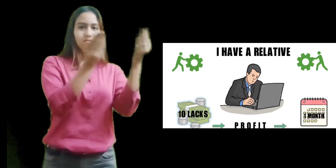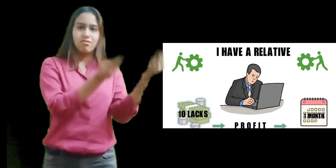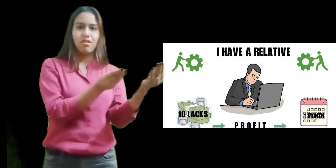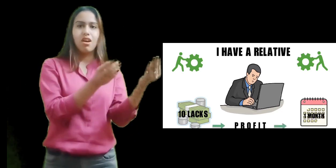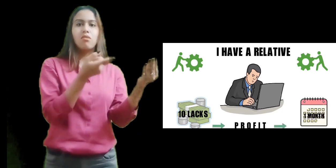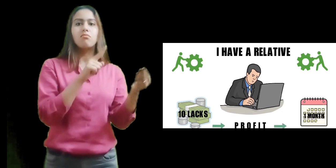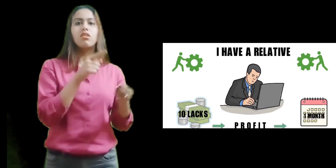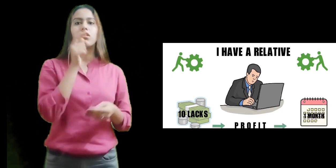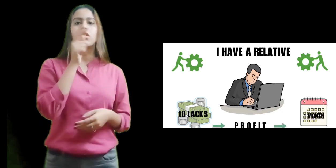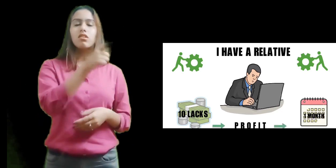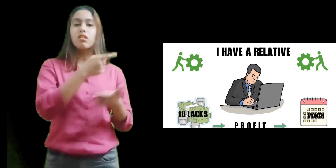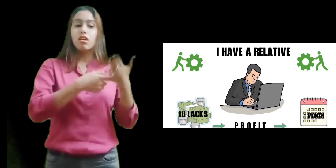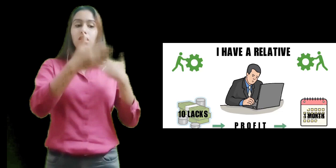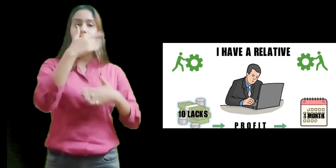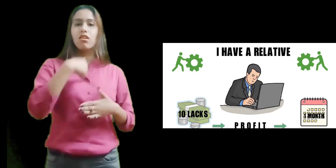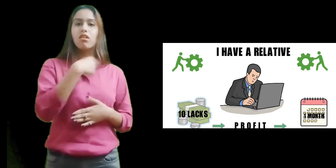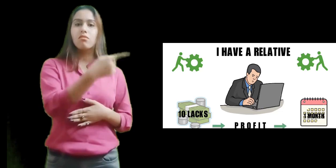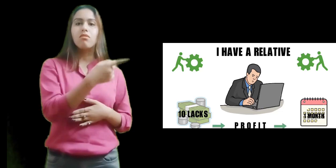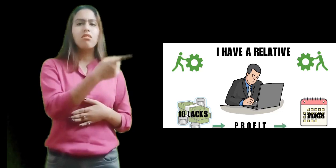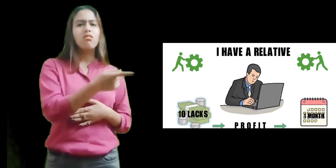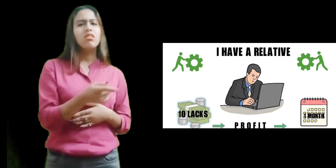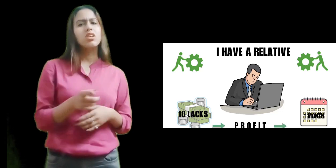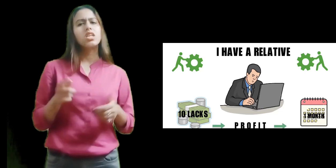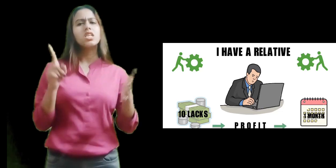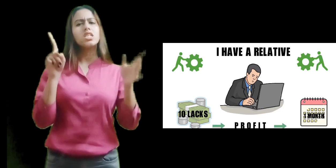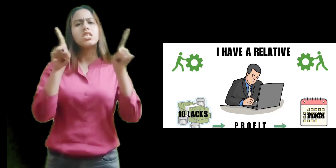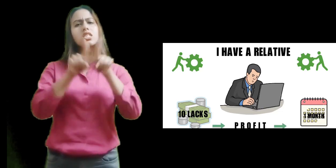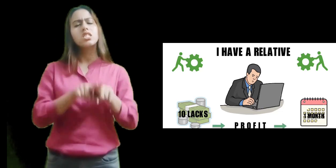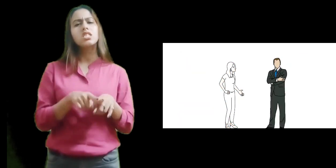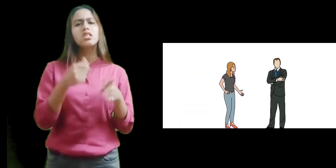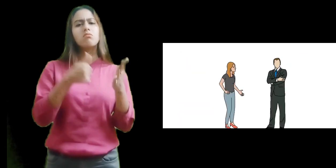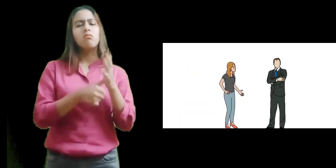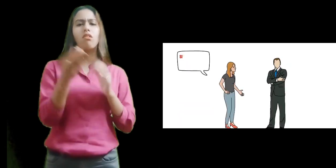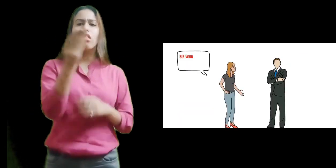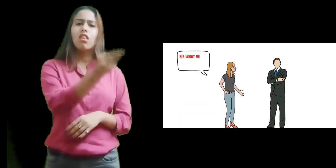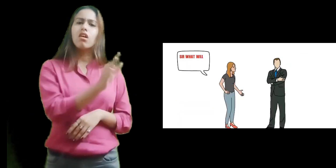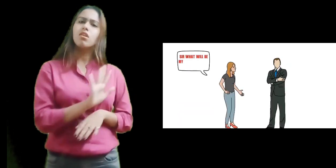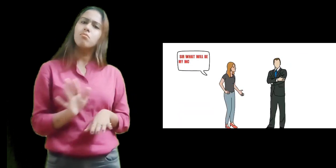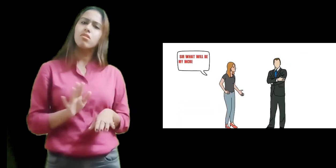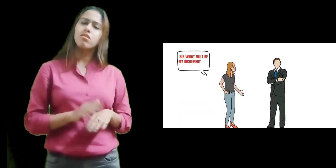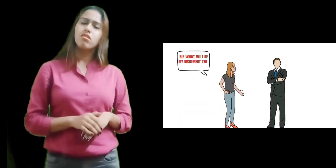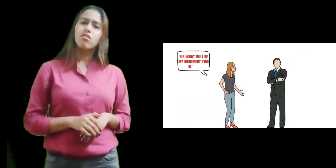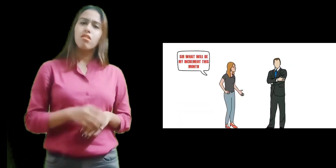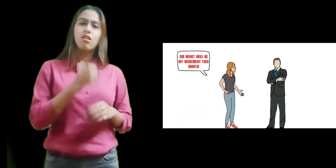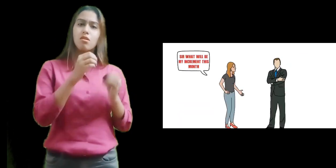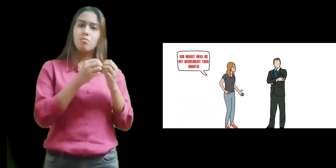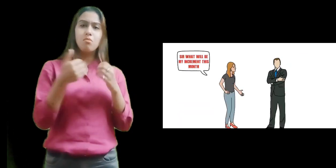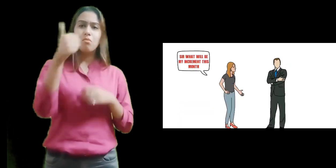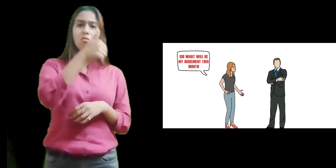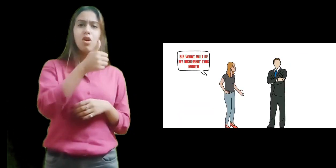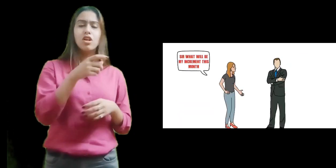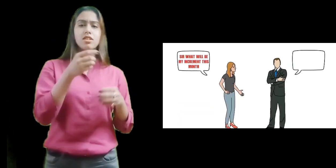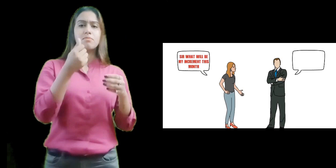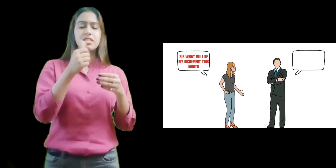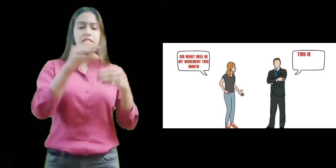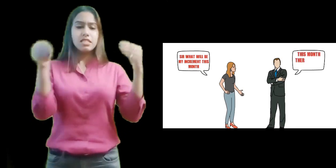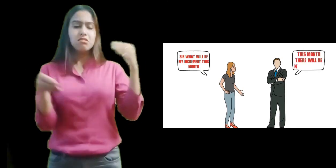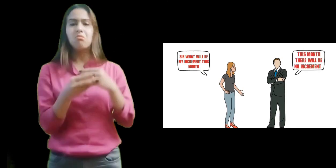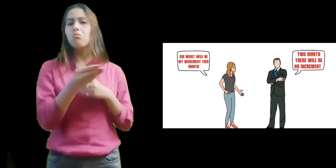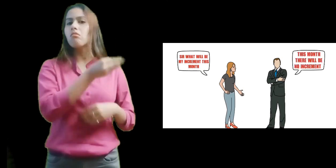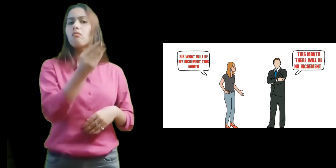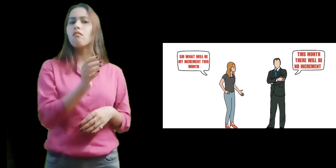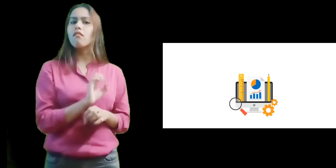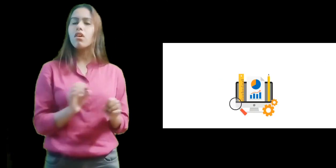उस महीने भी उतने ही पैसे मिले जितने हर महीने मिलते थे। इनफैक्ट उनकी सैलरी में उनके बॉस ज्यादा इंक्रीमेंट देने वाले थे, वो तक उन्होंने नहीं